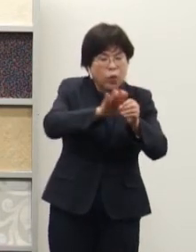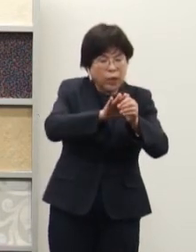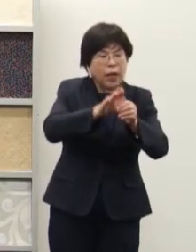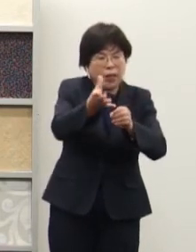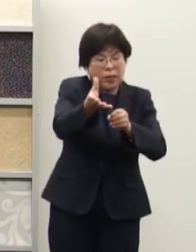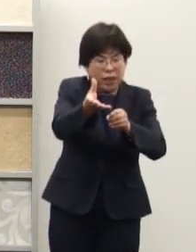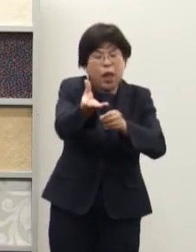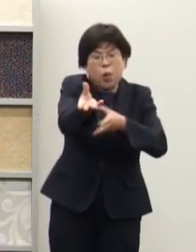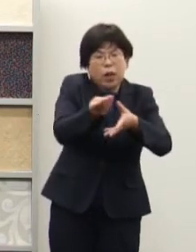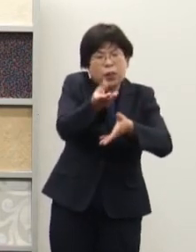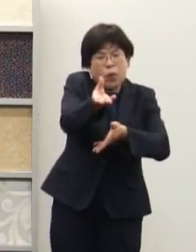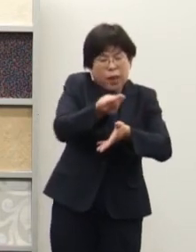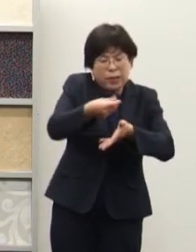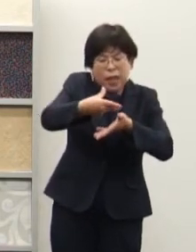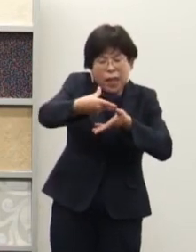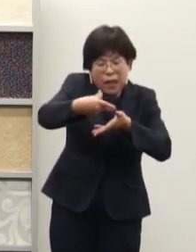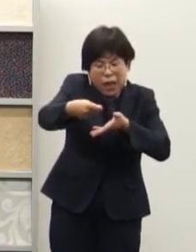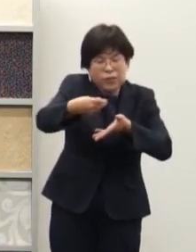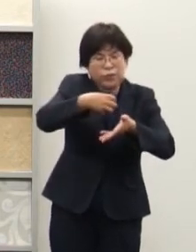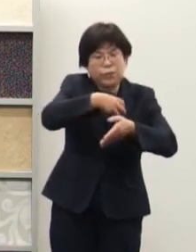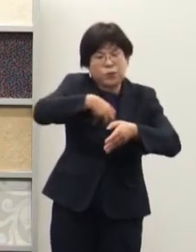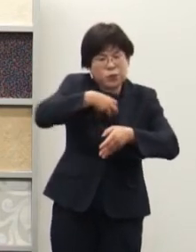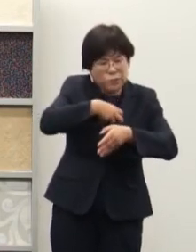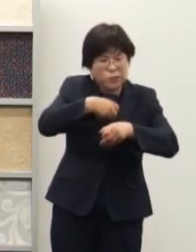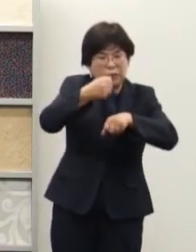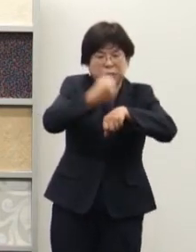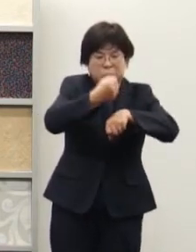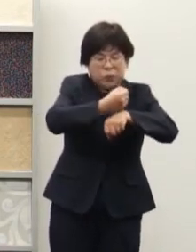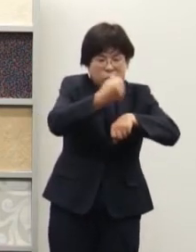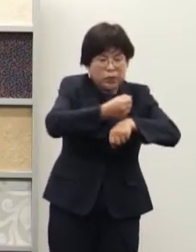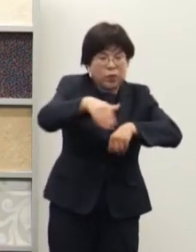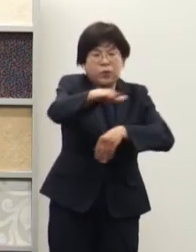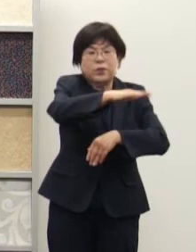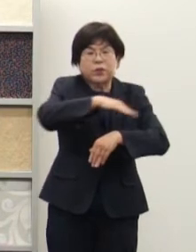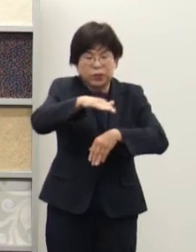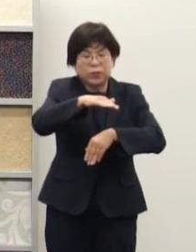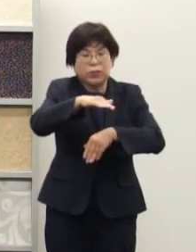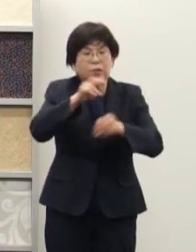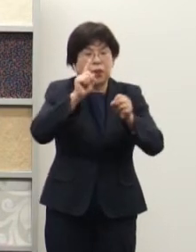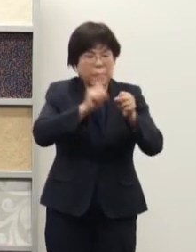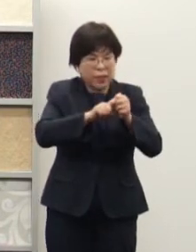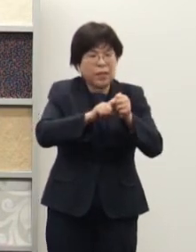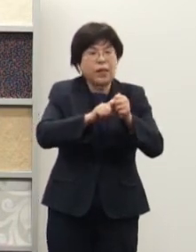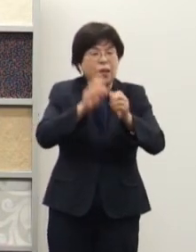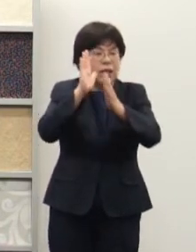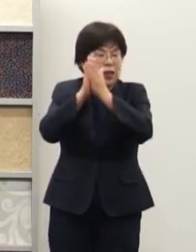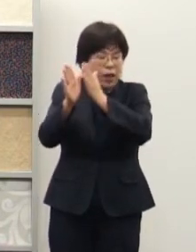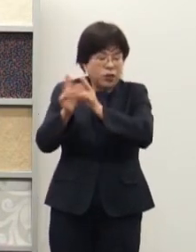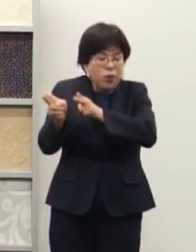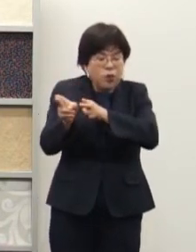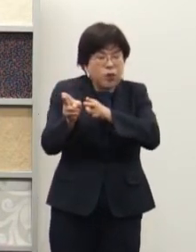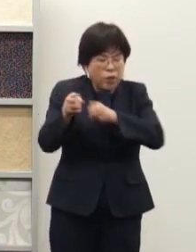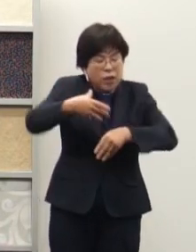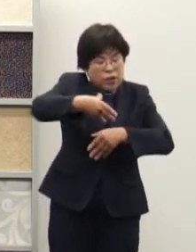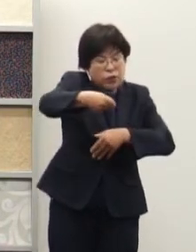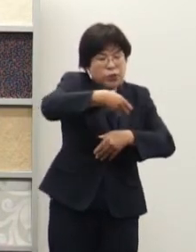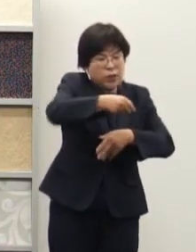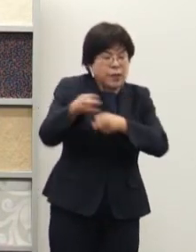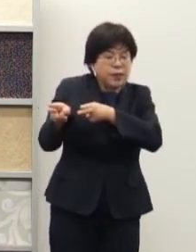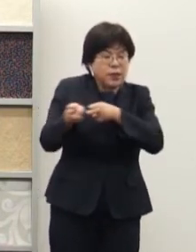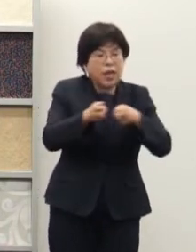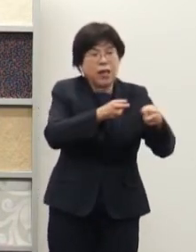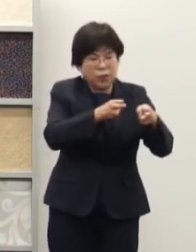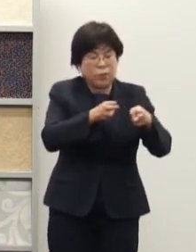事業者の資金需要に対応をしていくため、県の制度融資を活用した支援策を講ずることといたしました